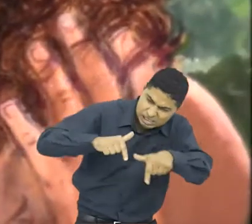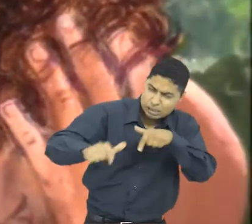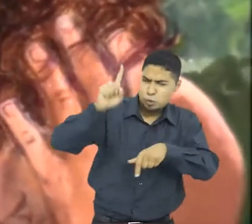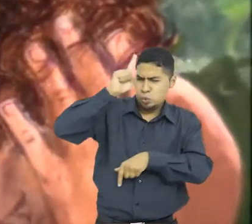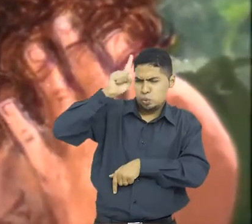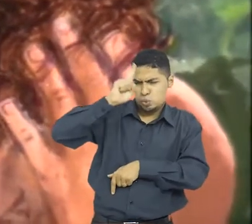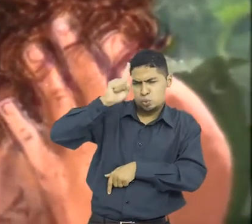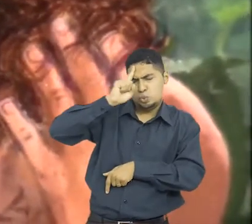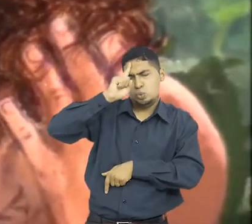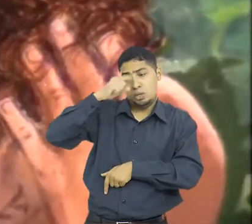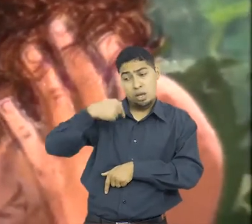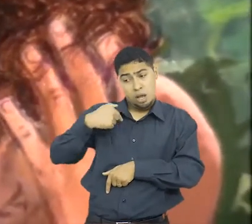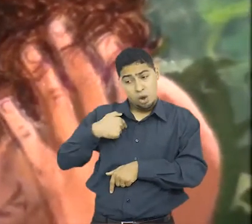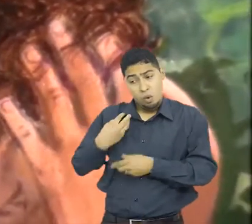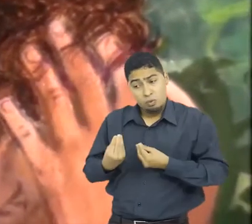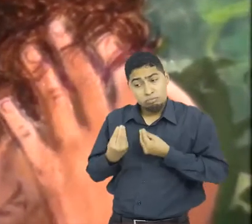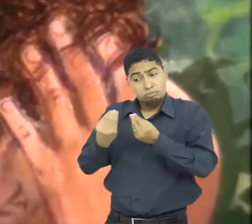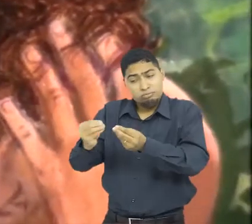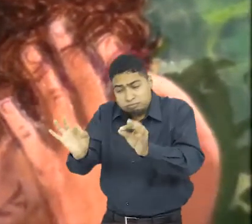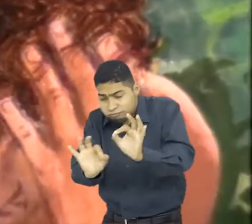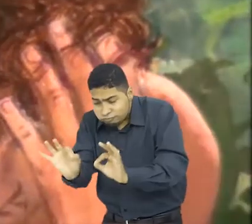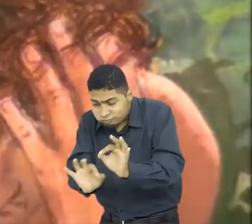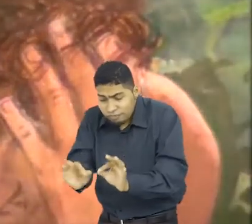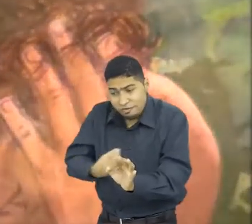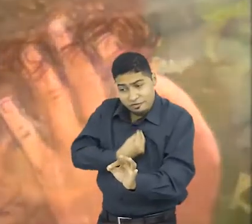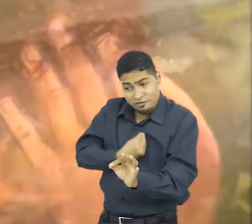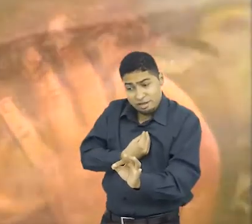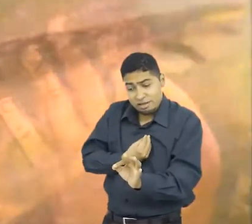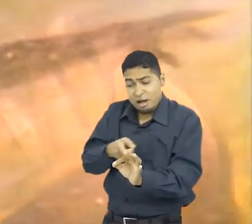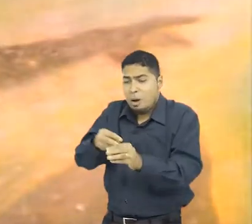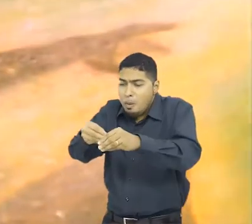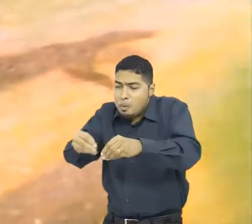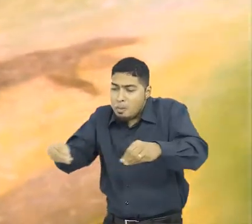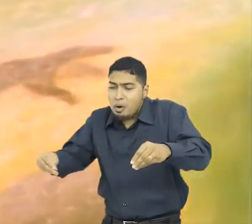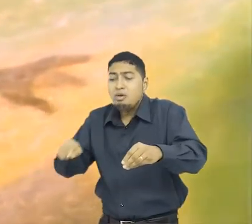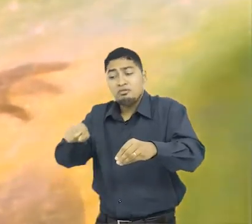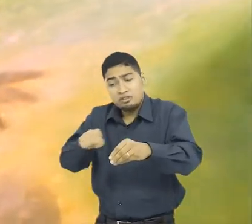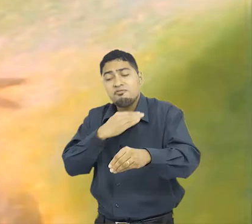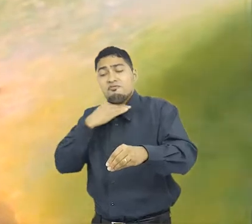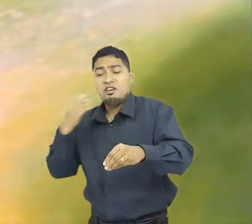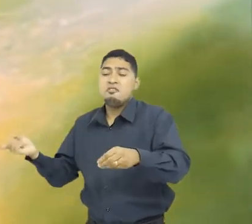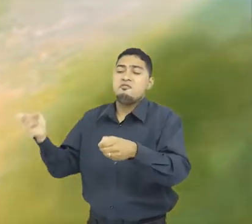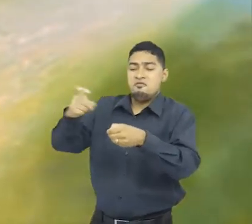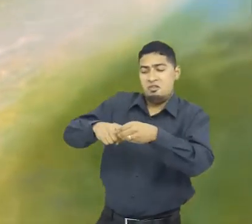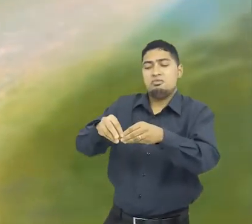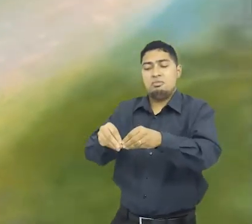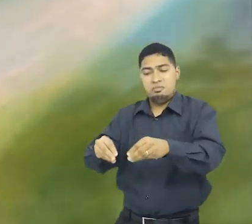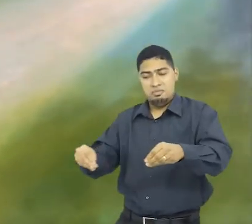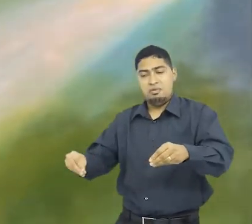dia. Eu criei você do pó, e para o pó você voltará.